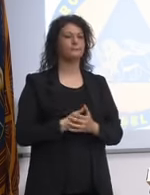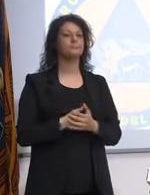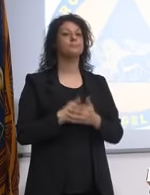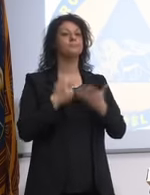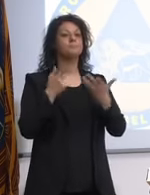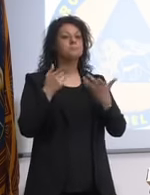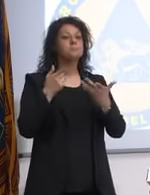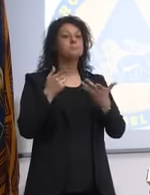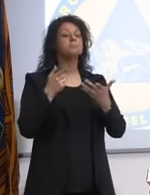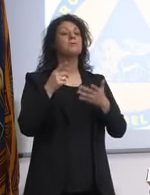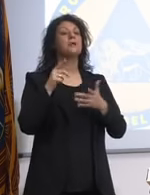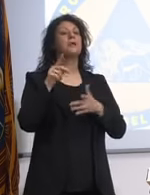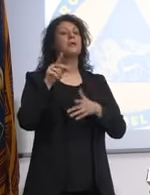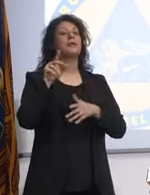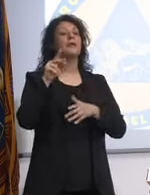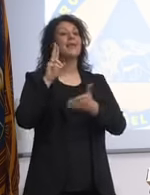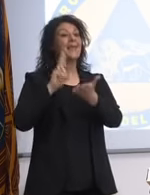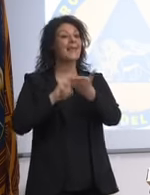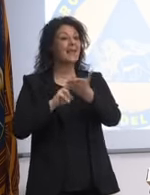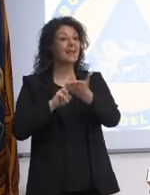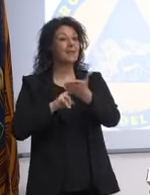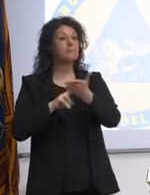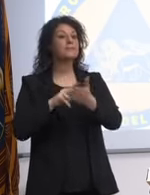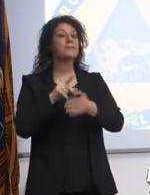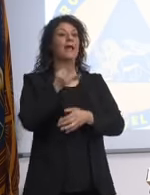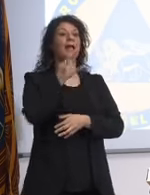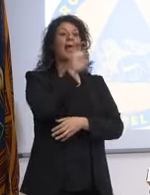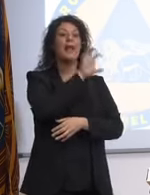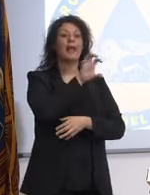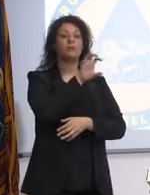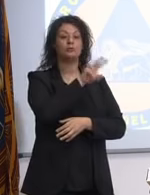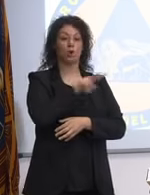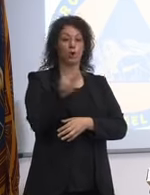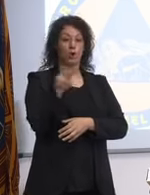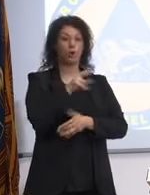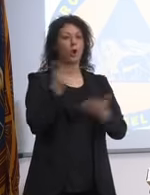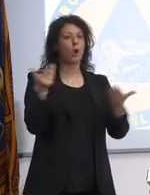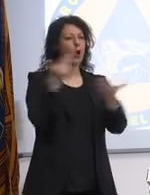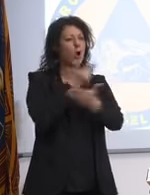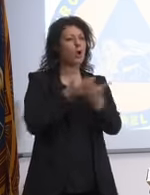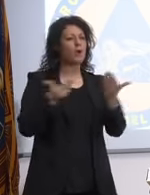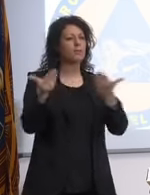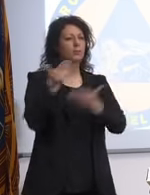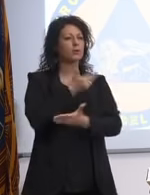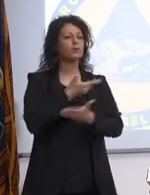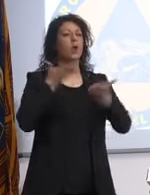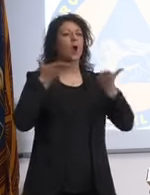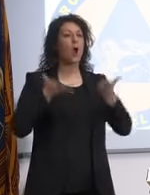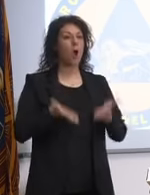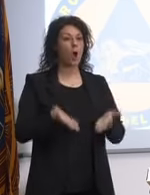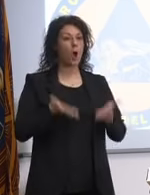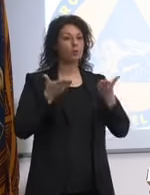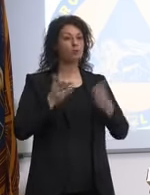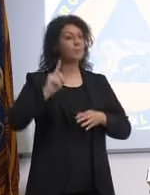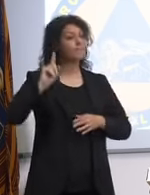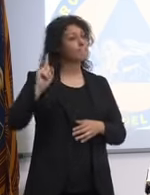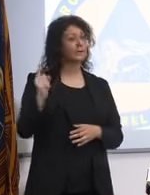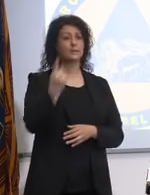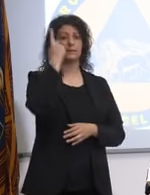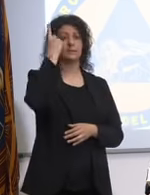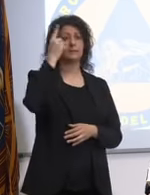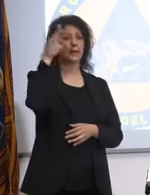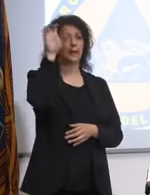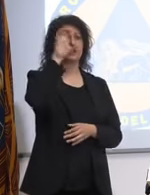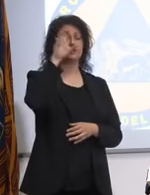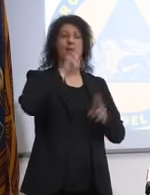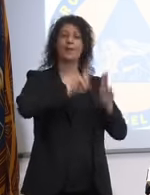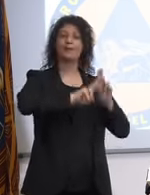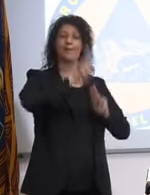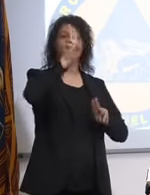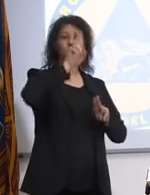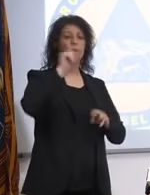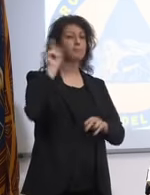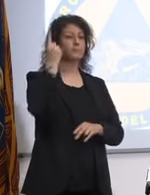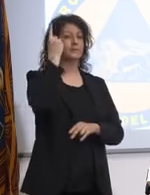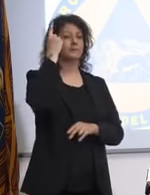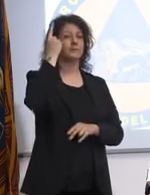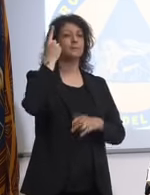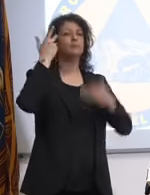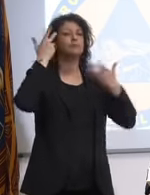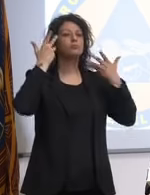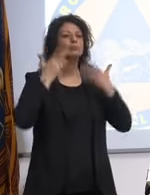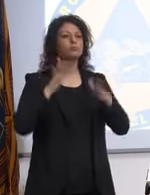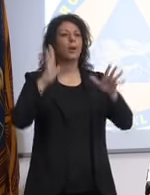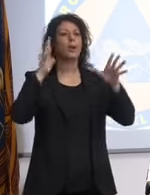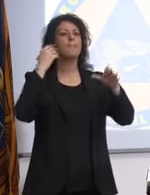INPS Regione Veneto oggi ci fa dire che siamo i primi a livello nazionale per aver già sbloccato i pagamenti di una